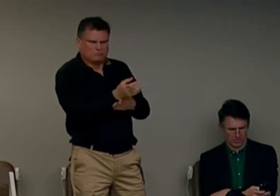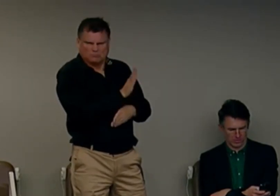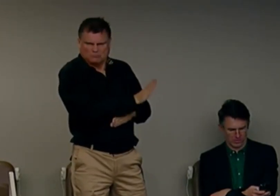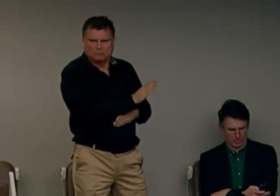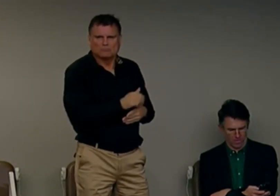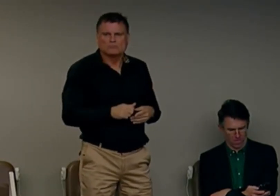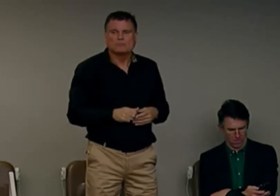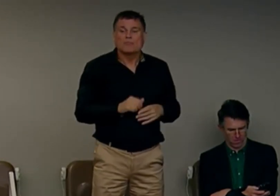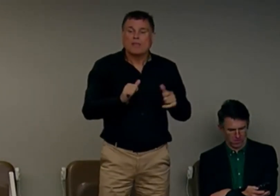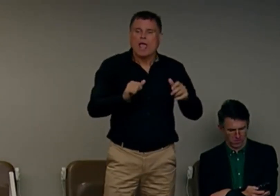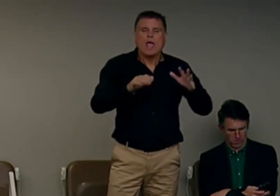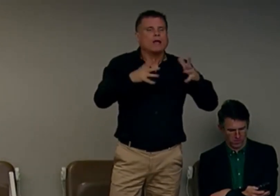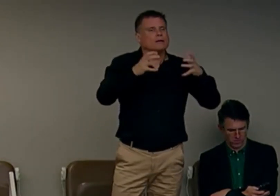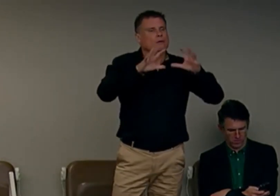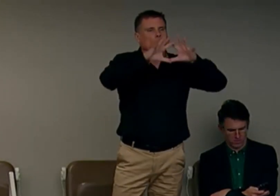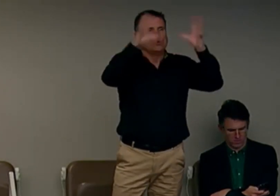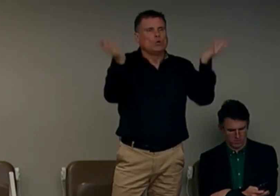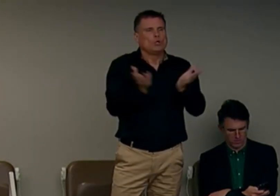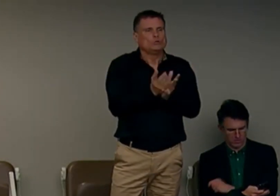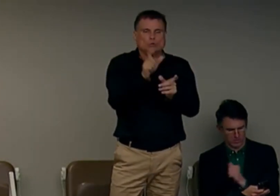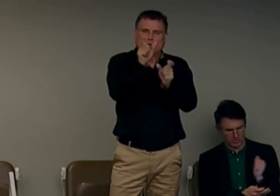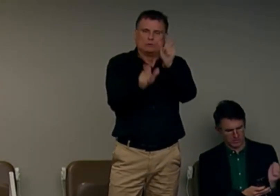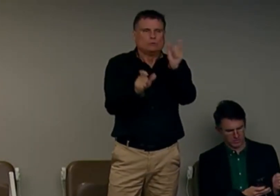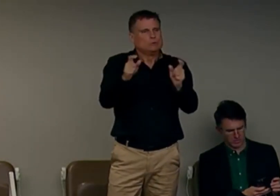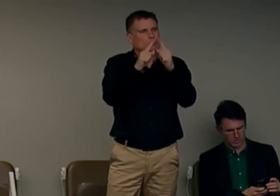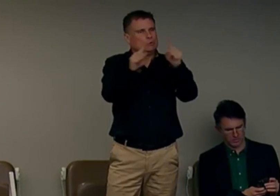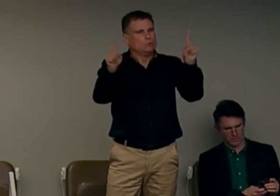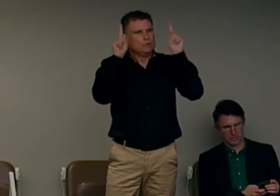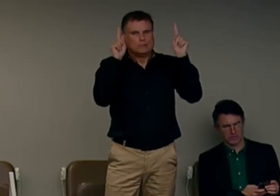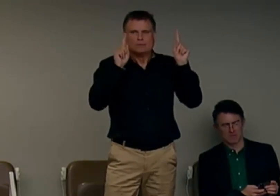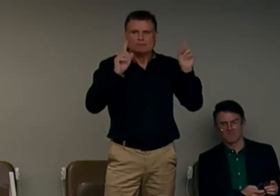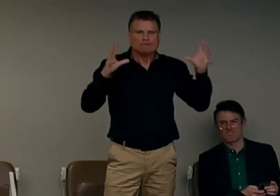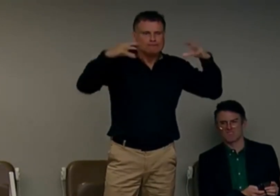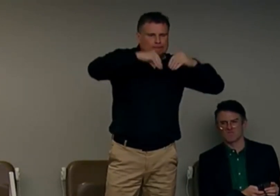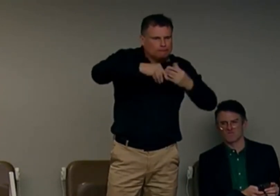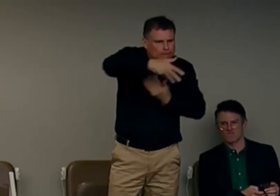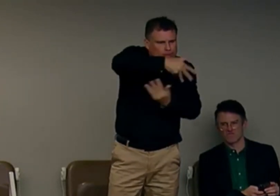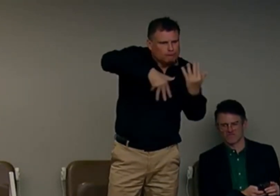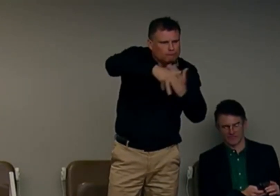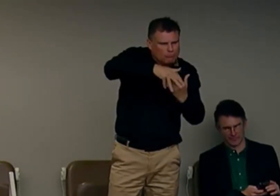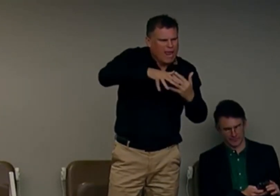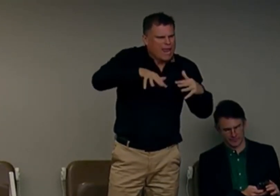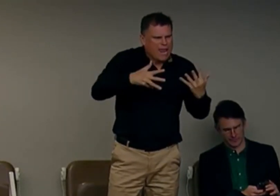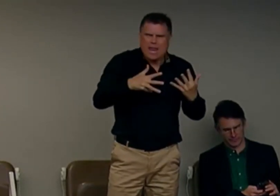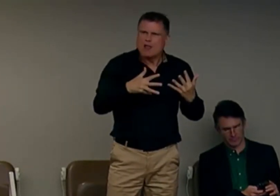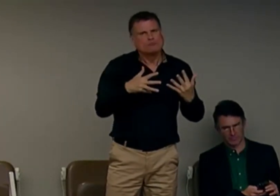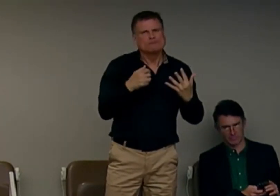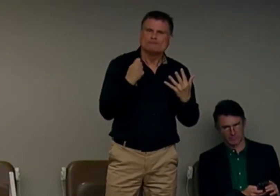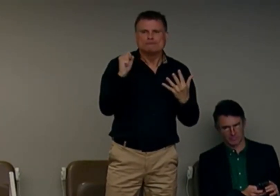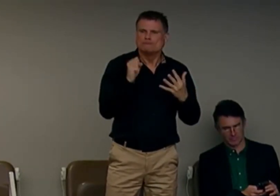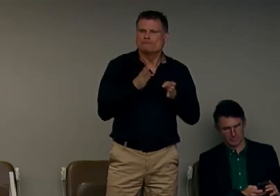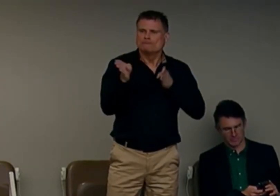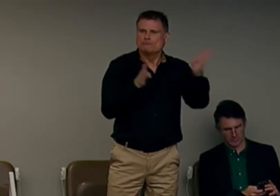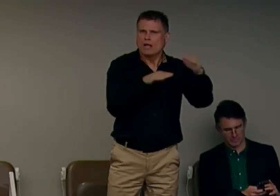À l'heure où la xénophobie, le racisme, le rejet de l'autre et des